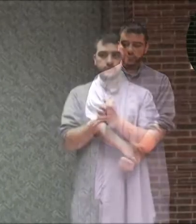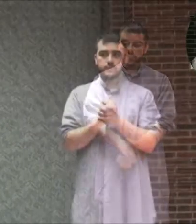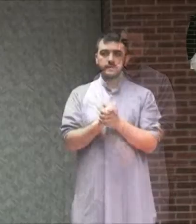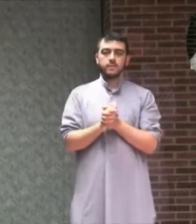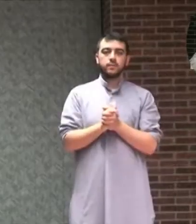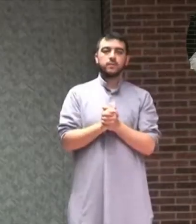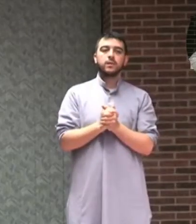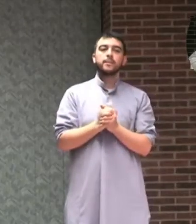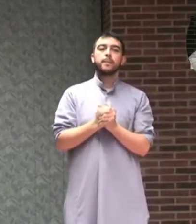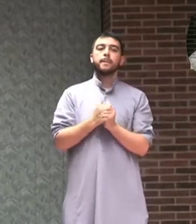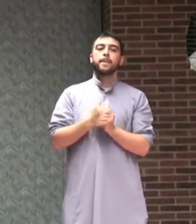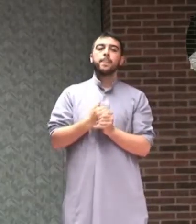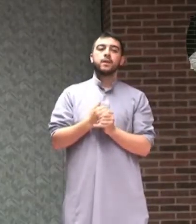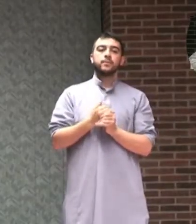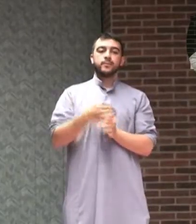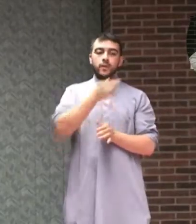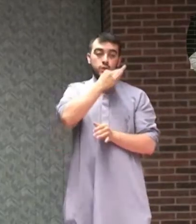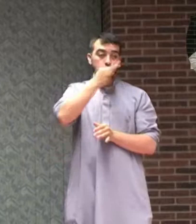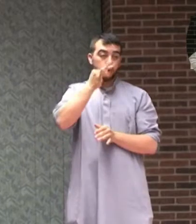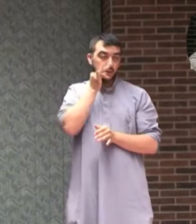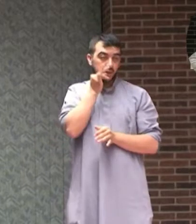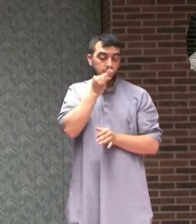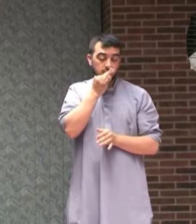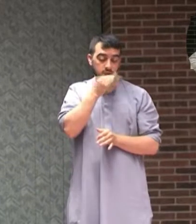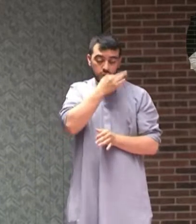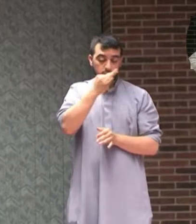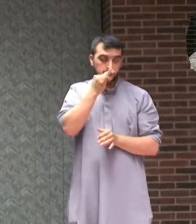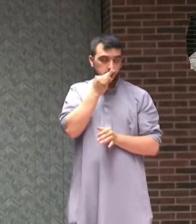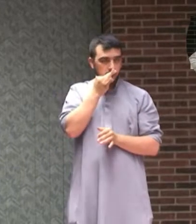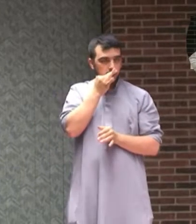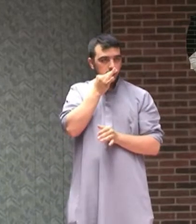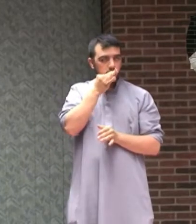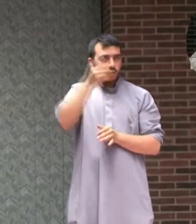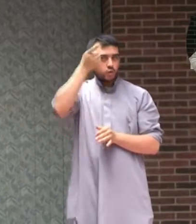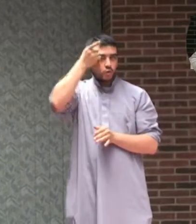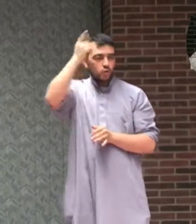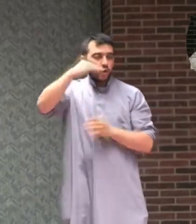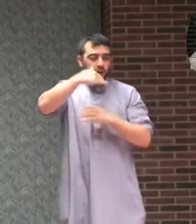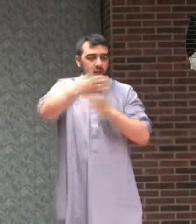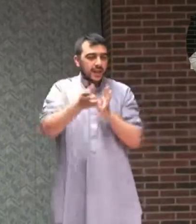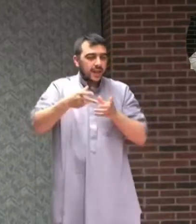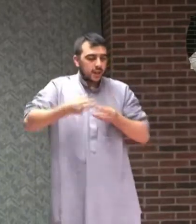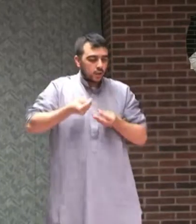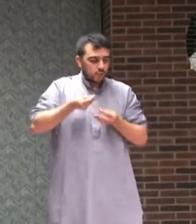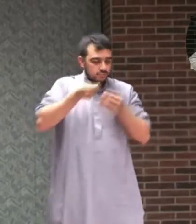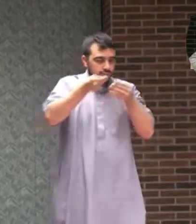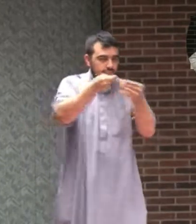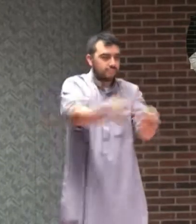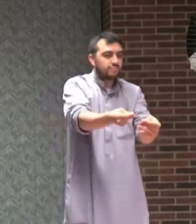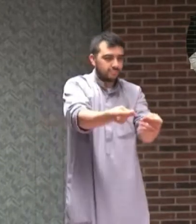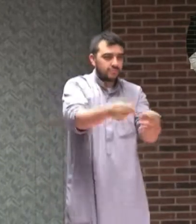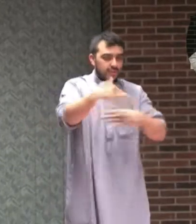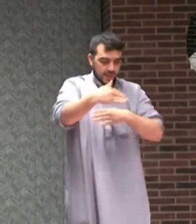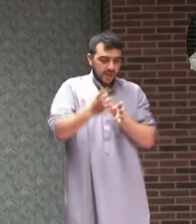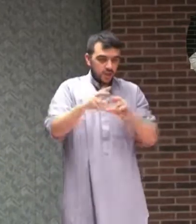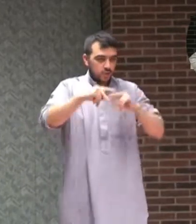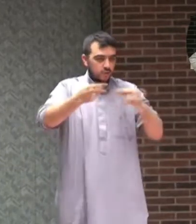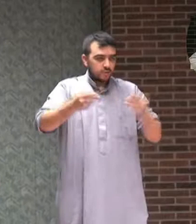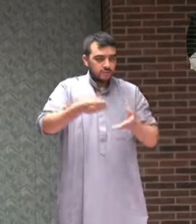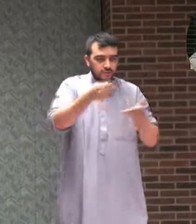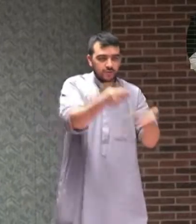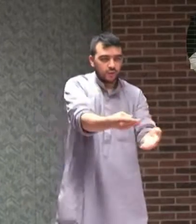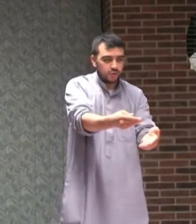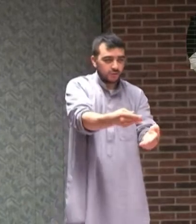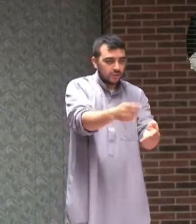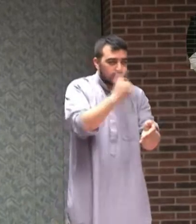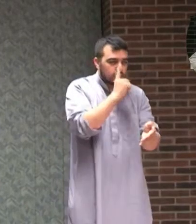Donc, le jeûne du mois de Ramadan est sans aucun doute un cadeau divin qu'Allah subhanahu wa ta'ala